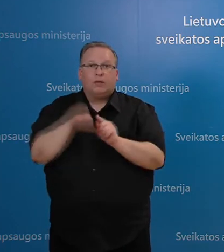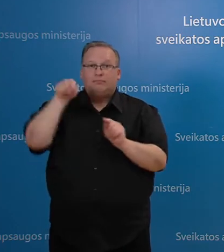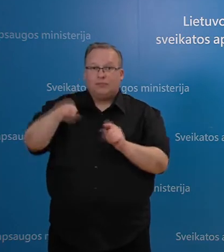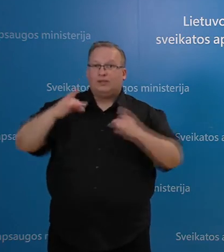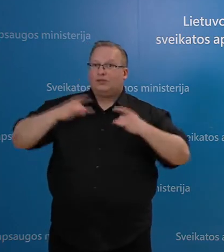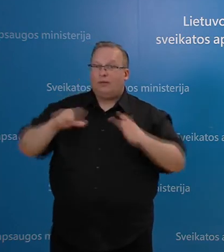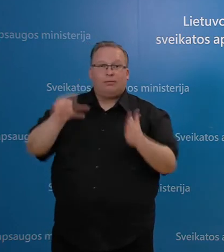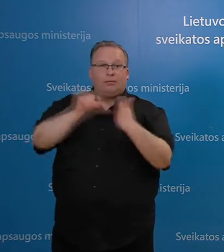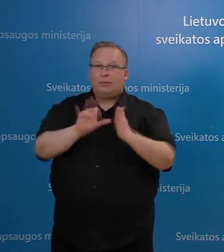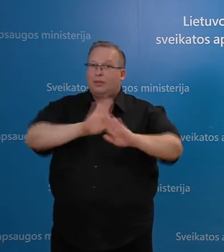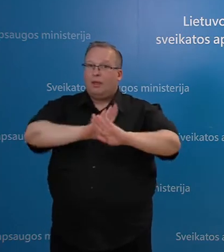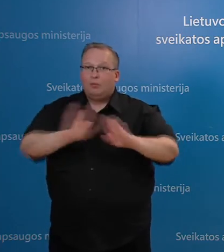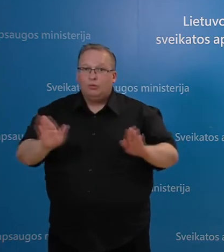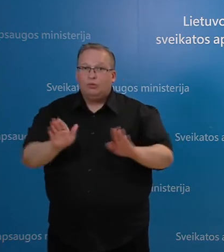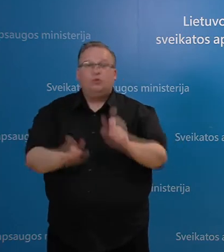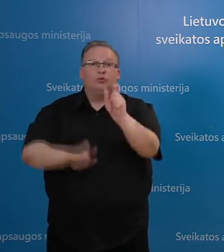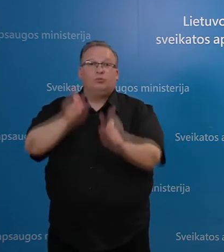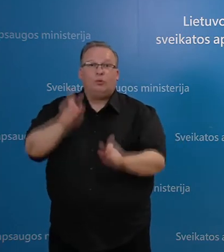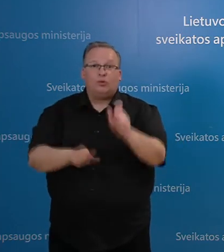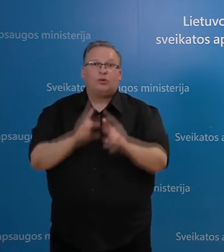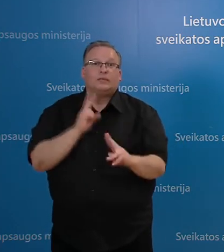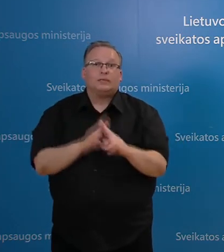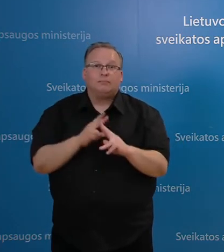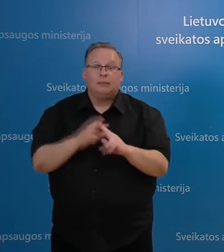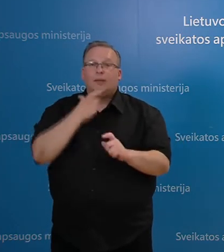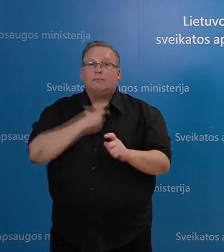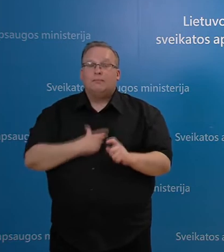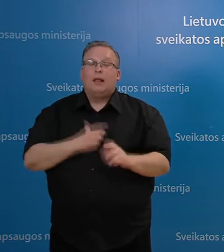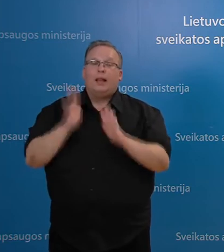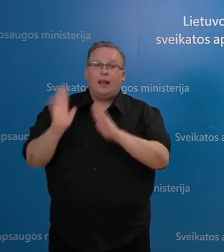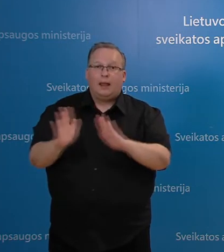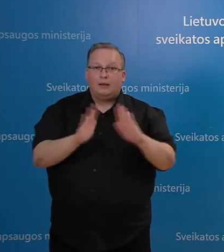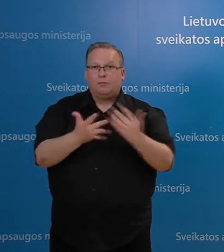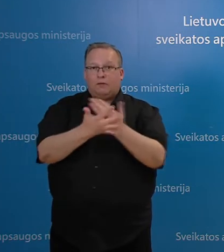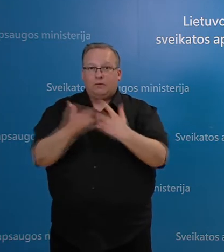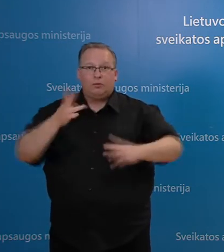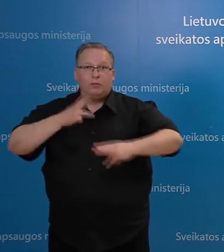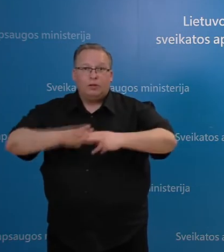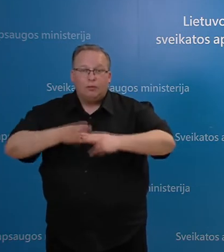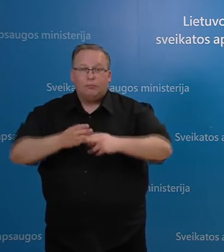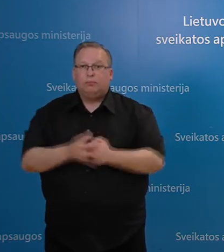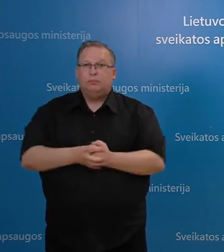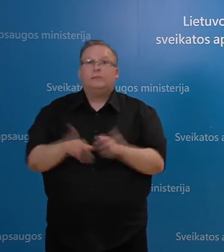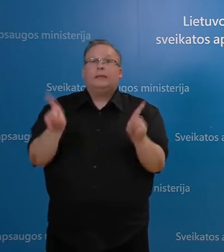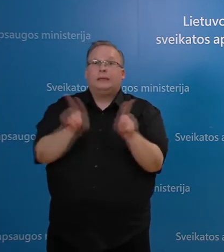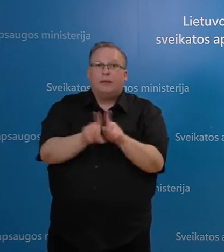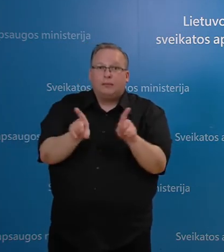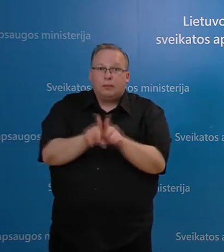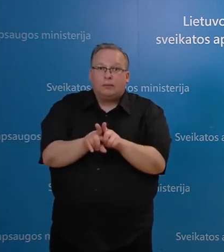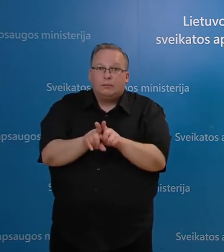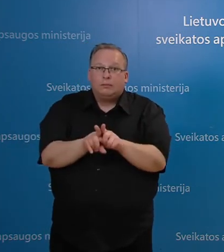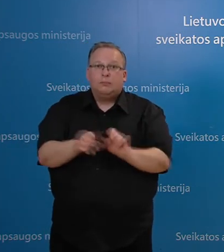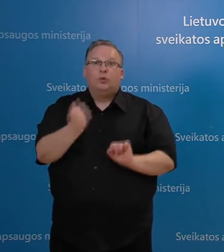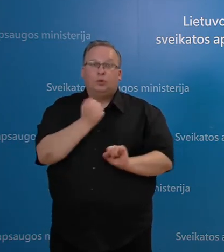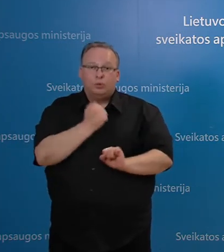šventėje nedalyvautų asmenys sergantis lėtinėmis infekcinėmis ligomis, taip pat na,